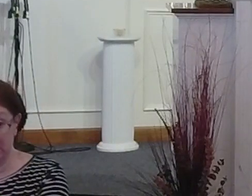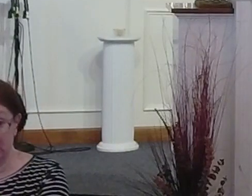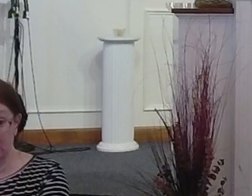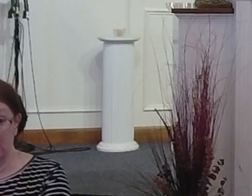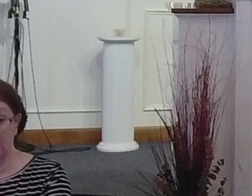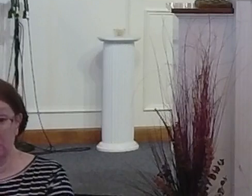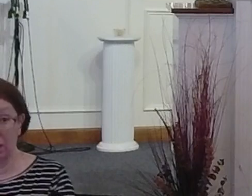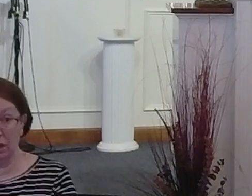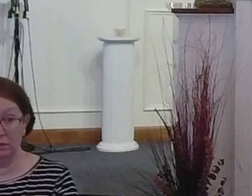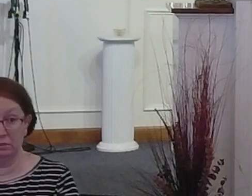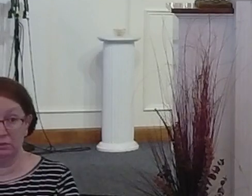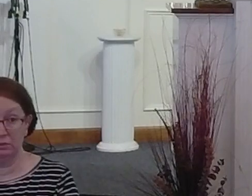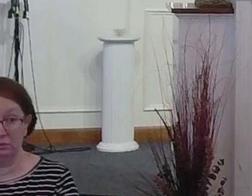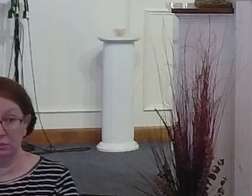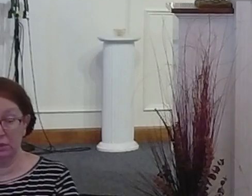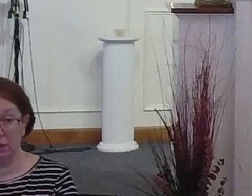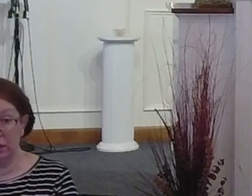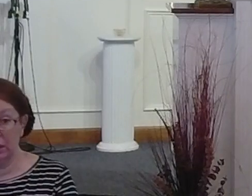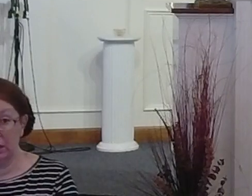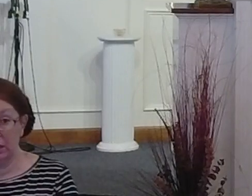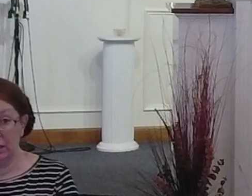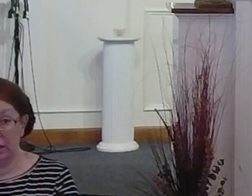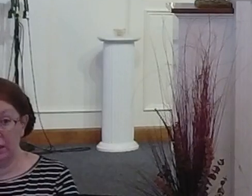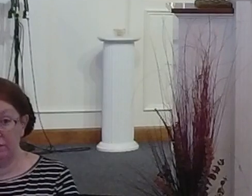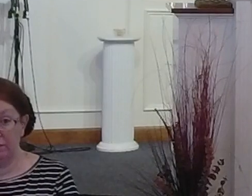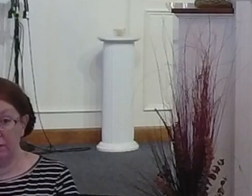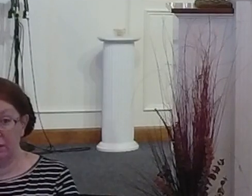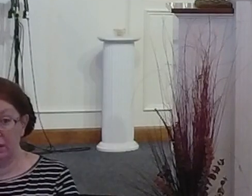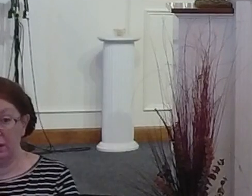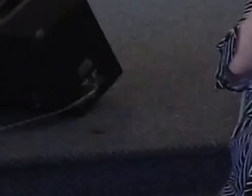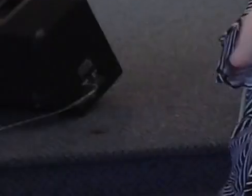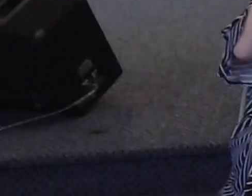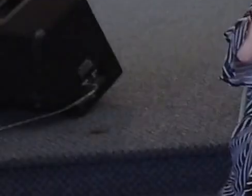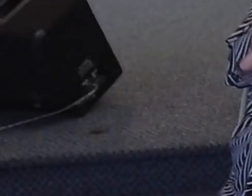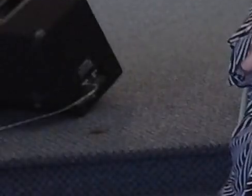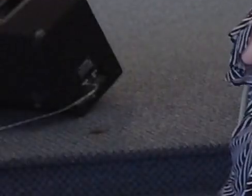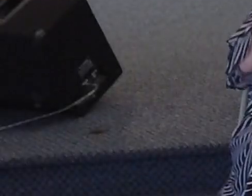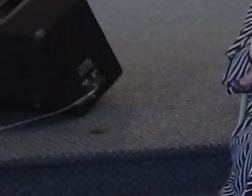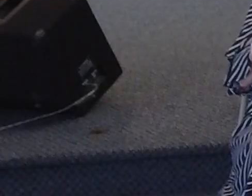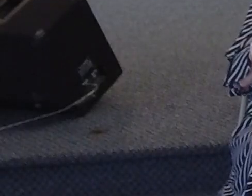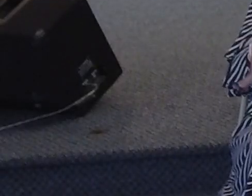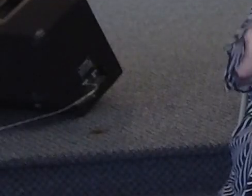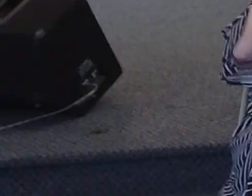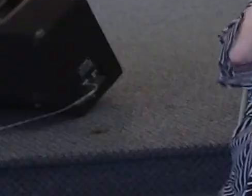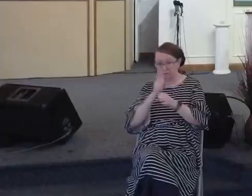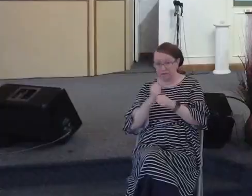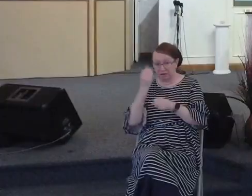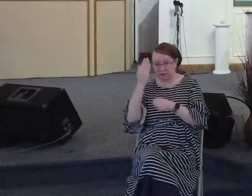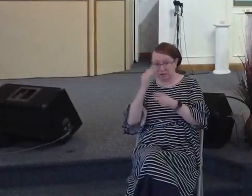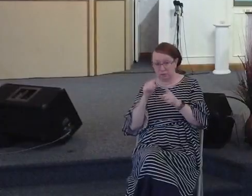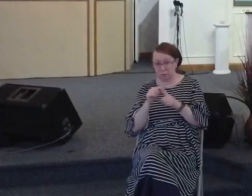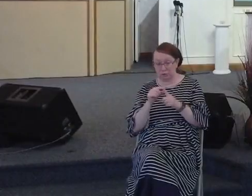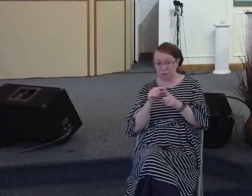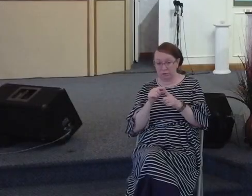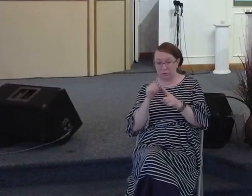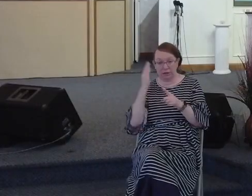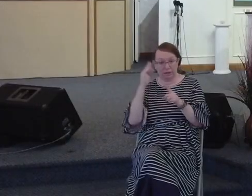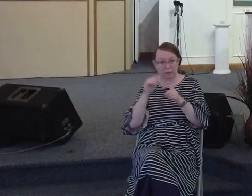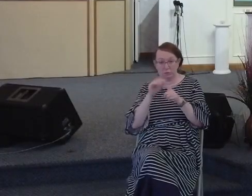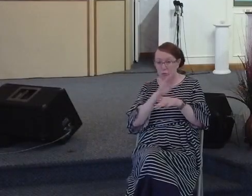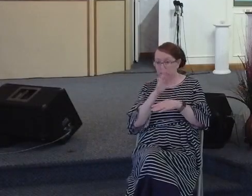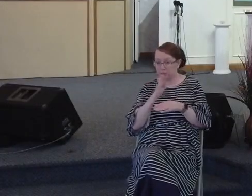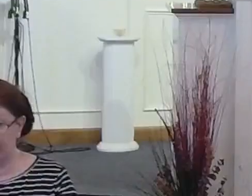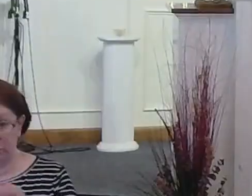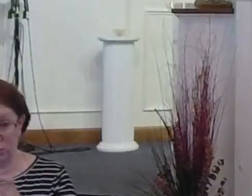fe en Dios. Y si yo puedo poner mi fe en Dios, entonces yo puedo poner mi fe en su palabra. Porque su palabra